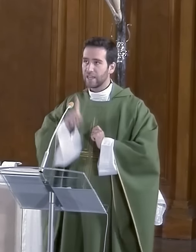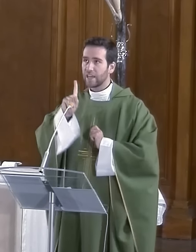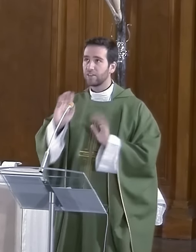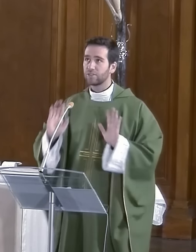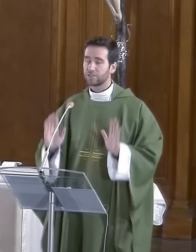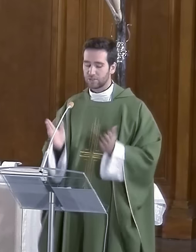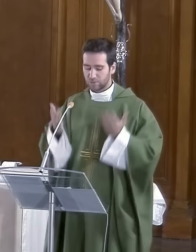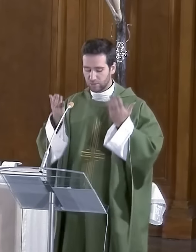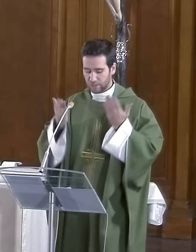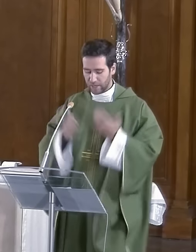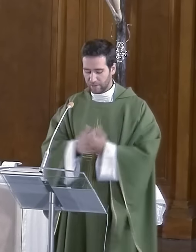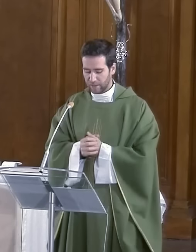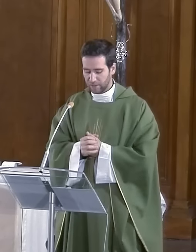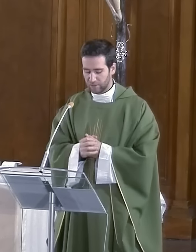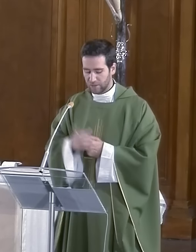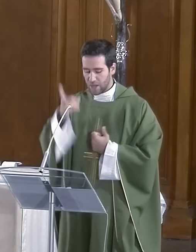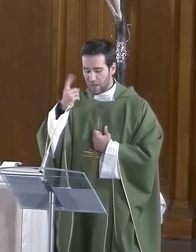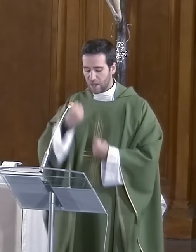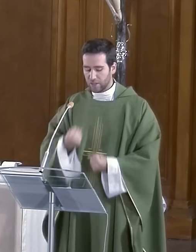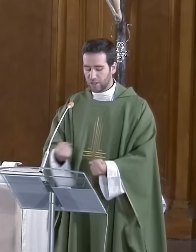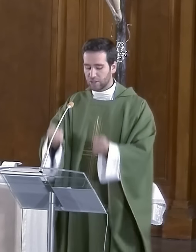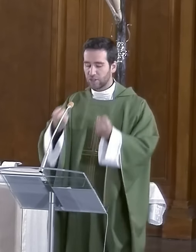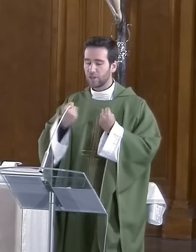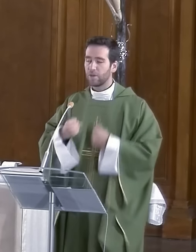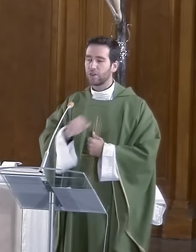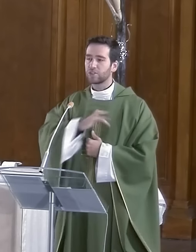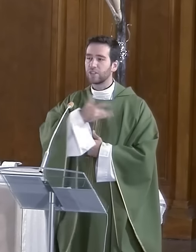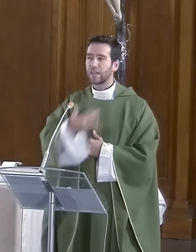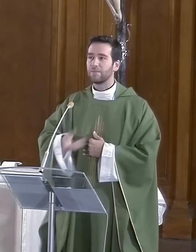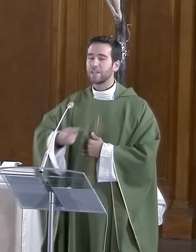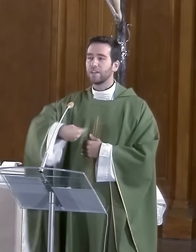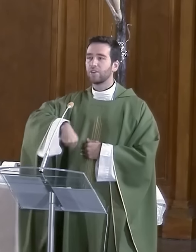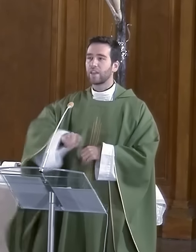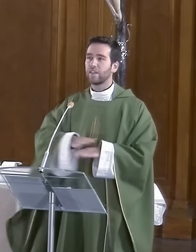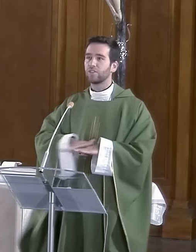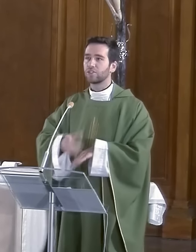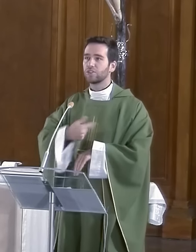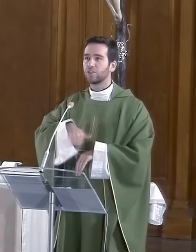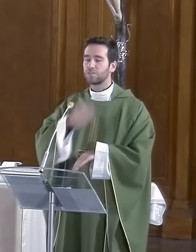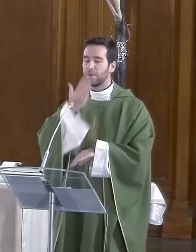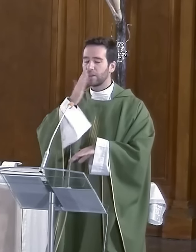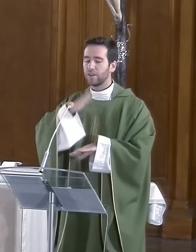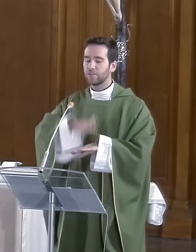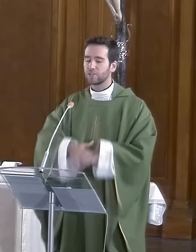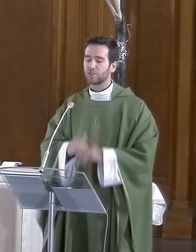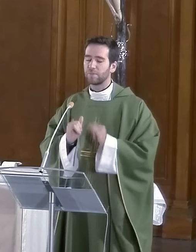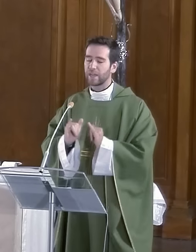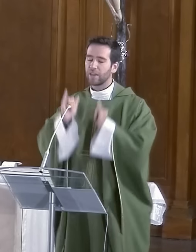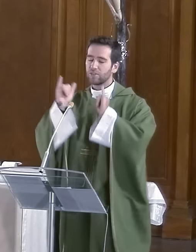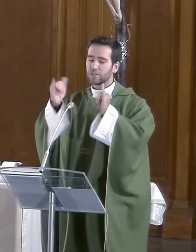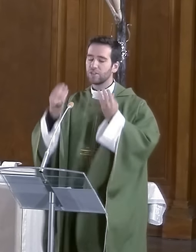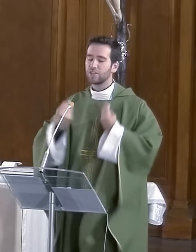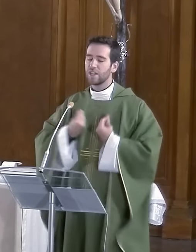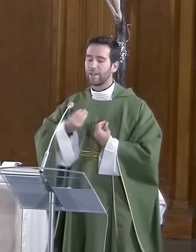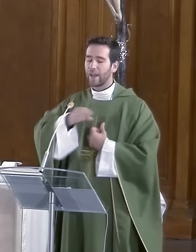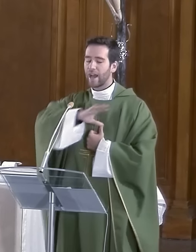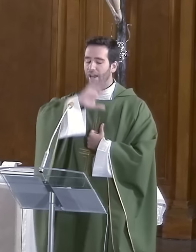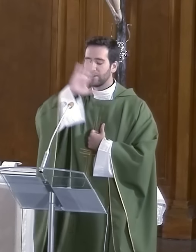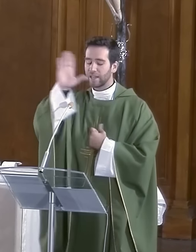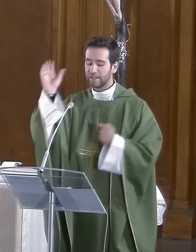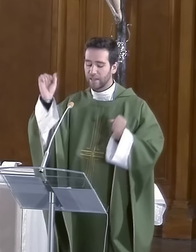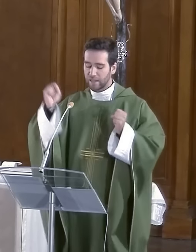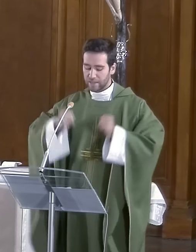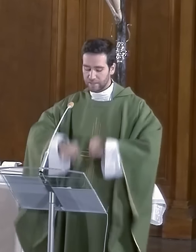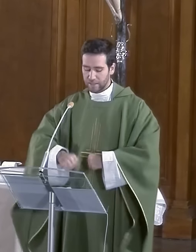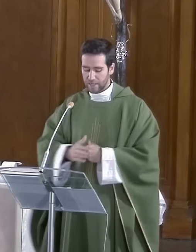y danos tu salvación. Dios Todopoderoso, tenga misericordia de nosotros, perdone nuestros pecados y nos lleve a la